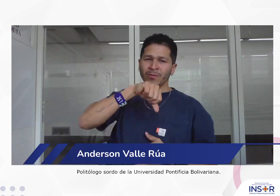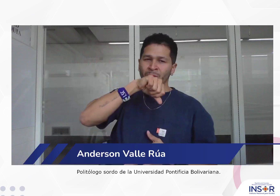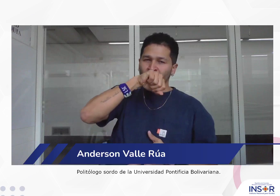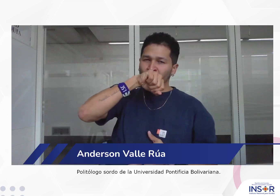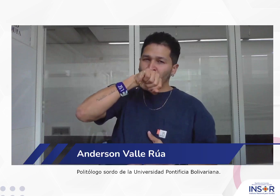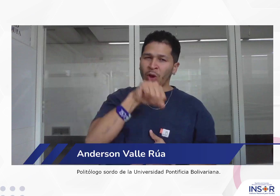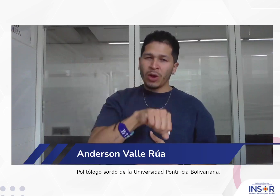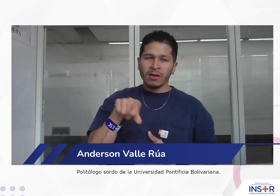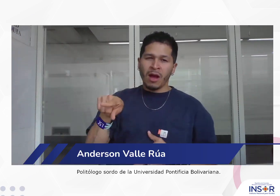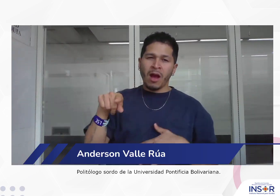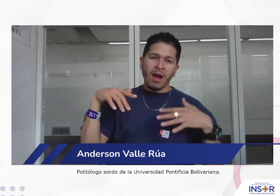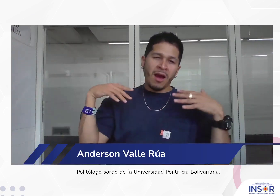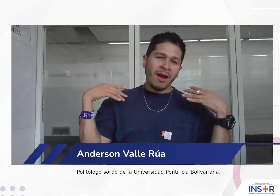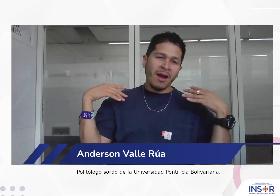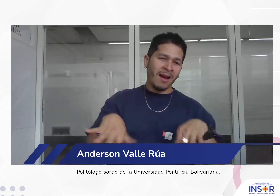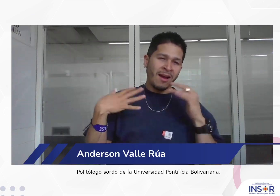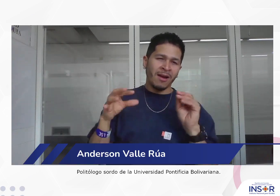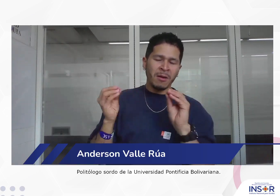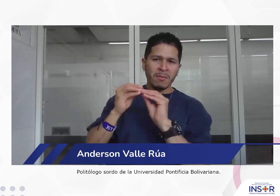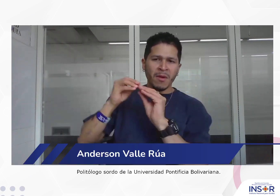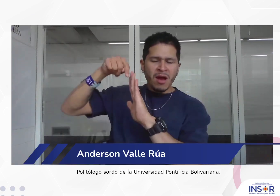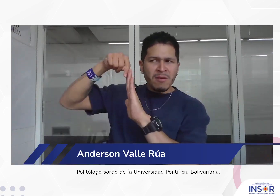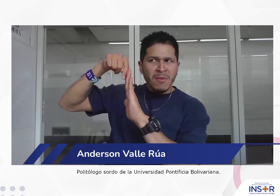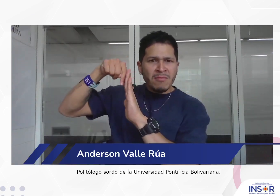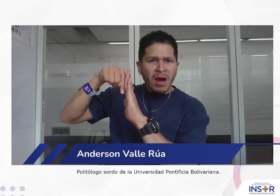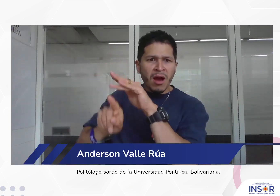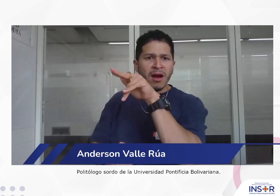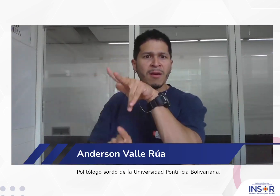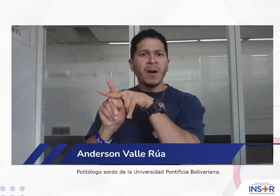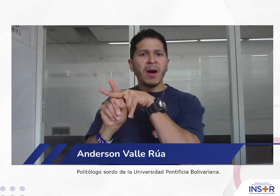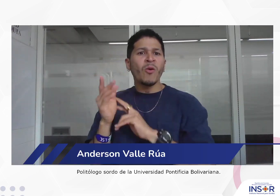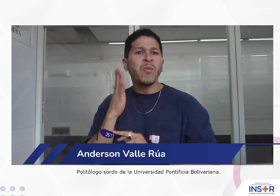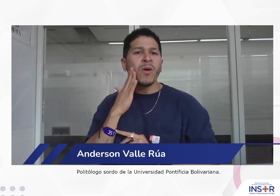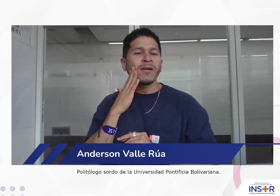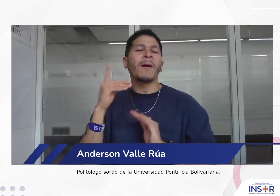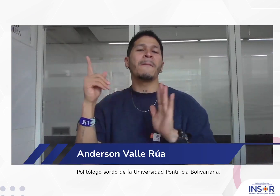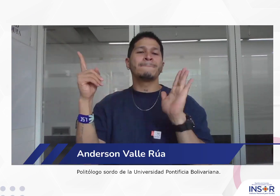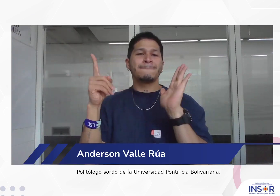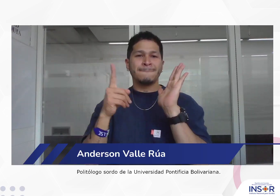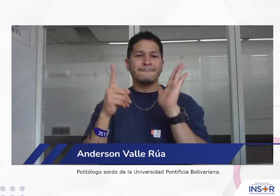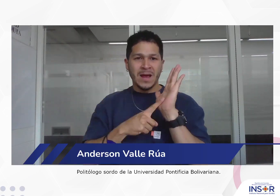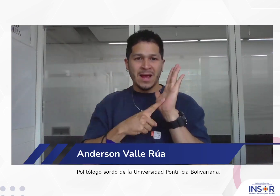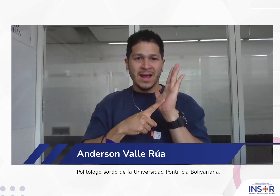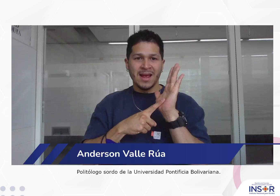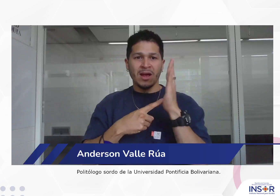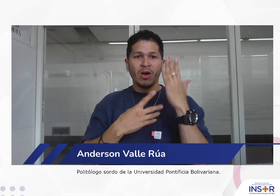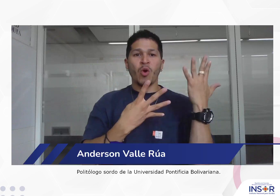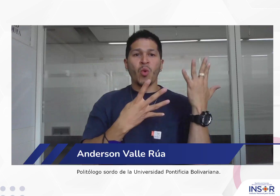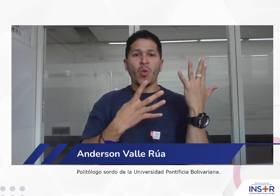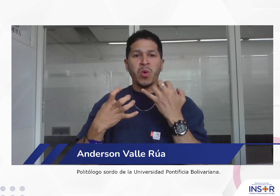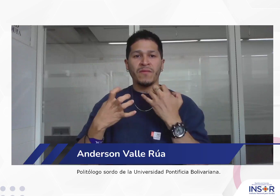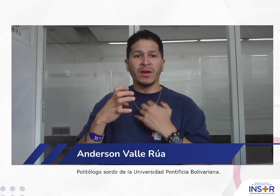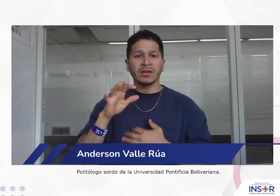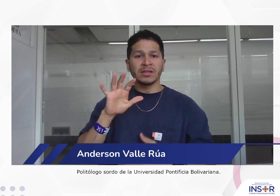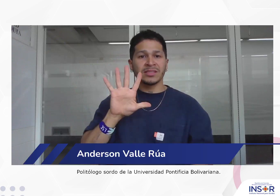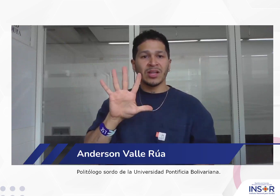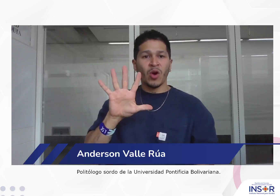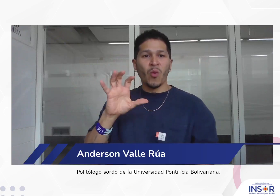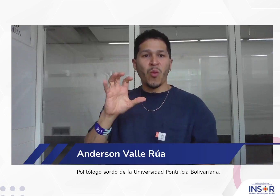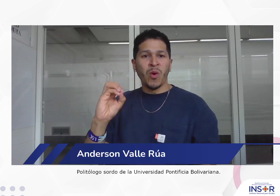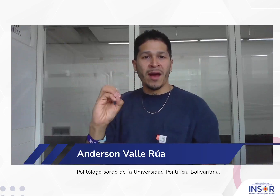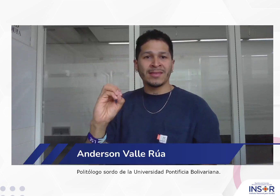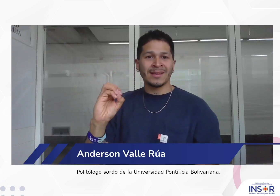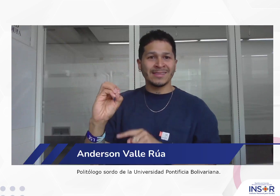esta teoría me llamó muchísimo la atención sobre esas luchas de las mujeres y la reivindicación de sus derechos y a medida que fui conociéndola más